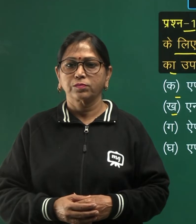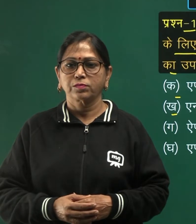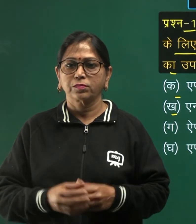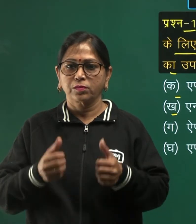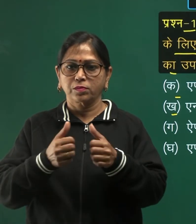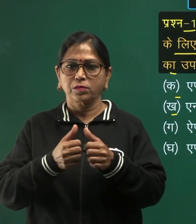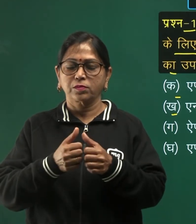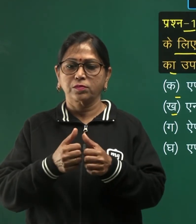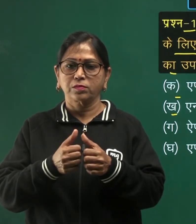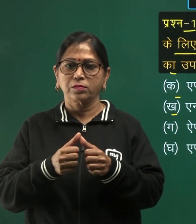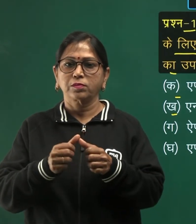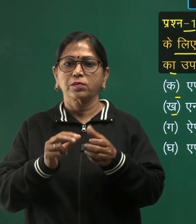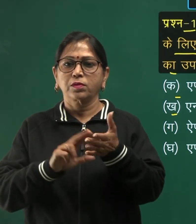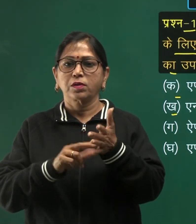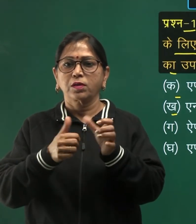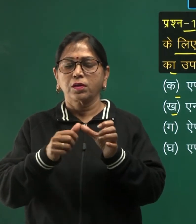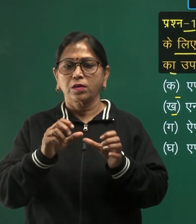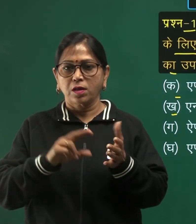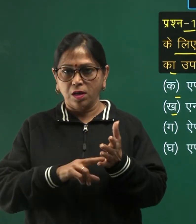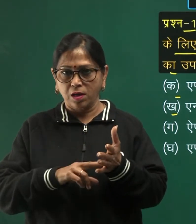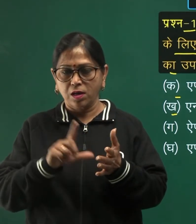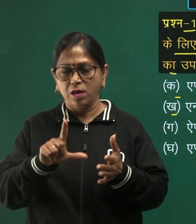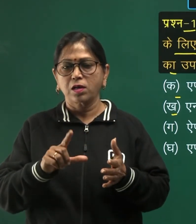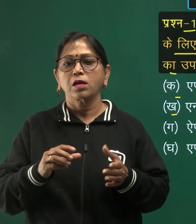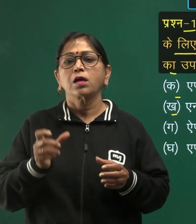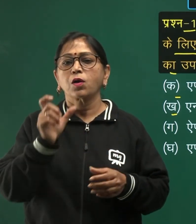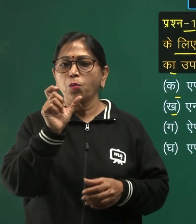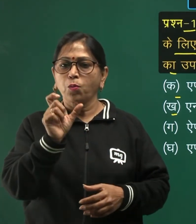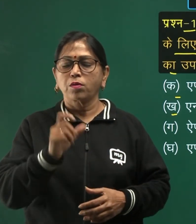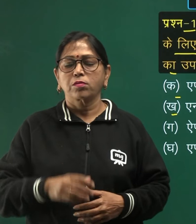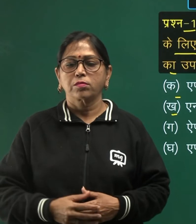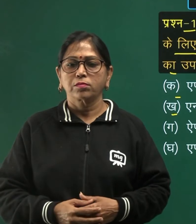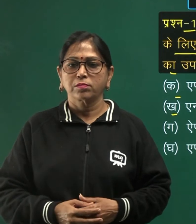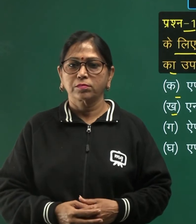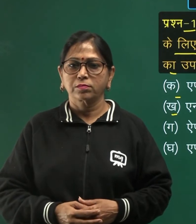नंबर दो एनाल्जेसिक pidahari